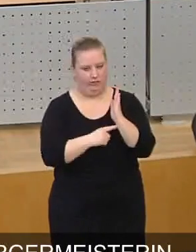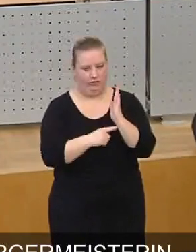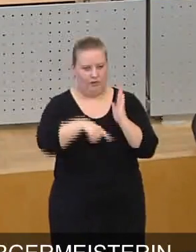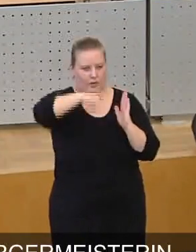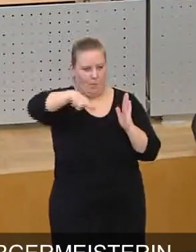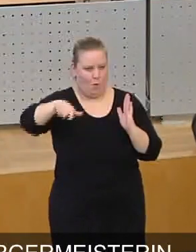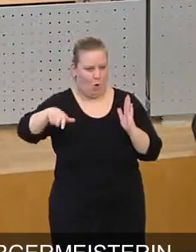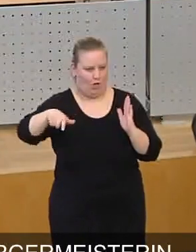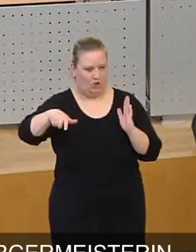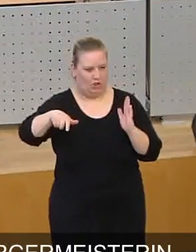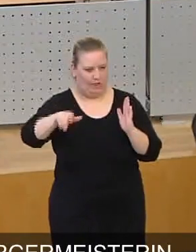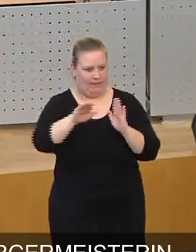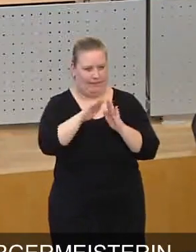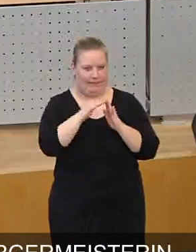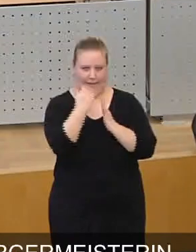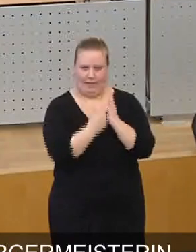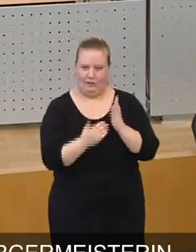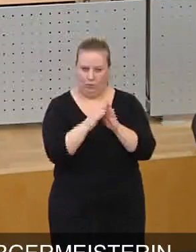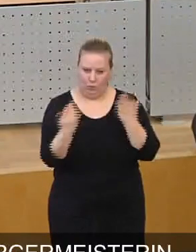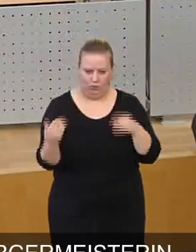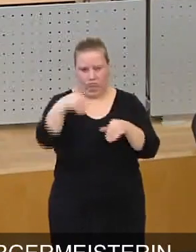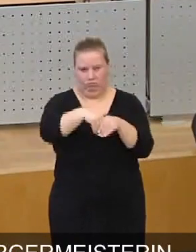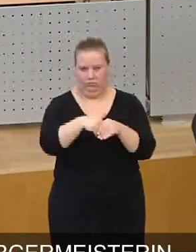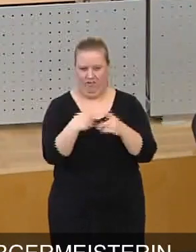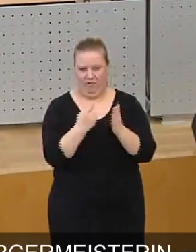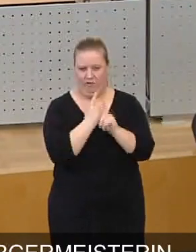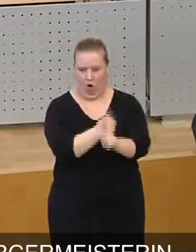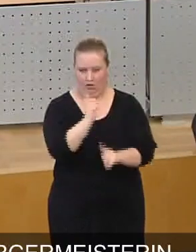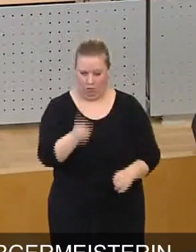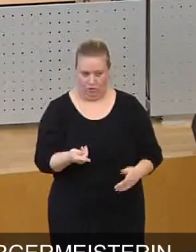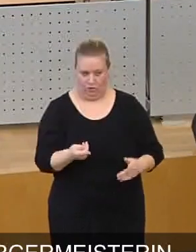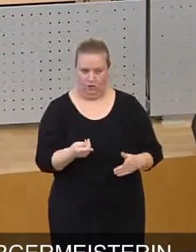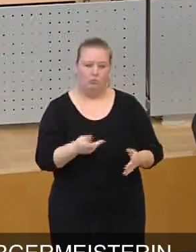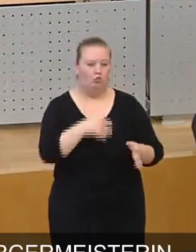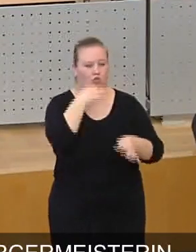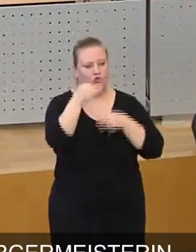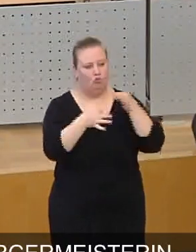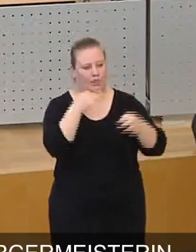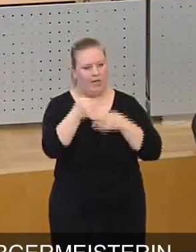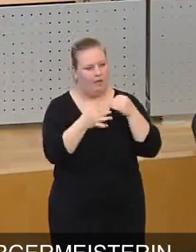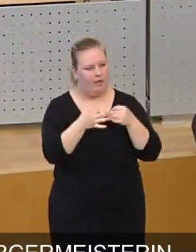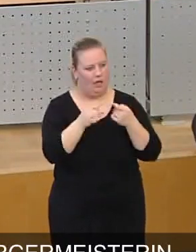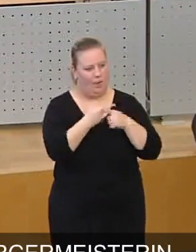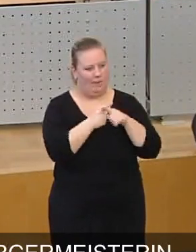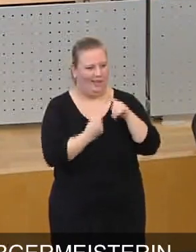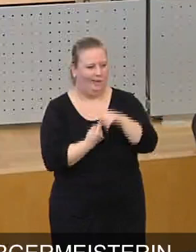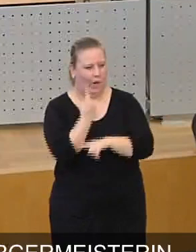bürgerlichen Gesetzbuches gebunden, in denen unter anderem Voraussetzungen für solche